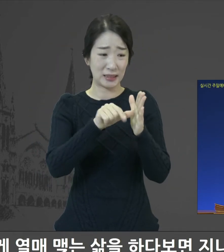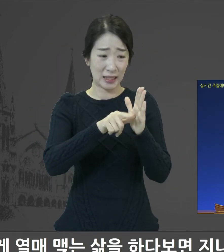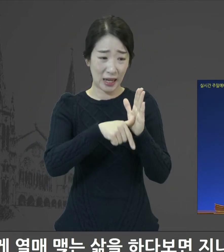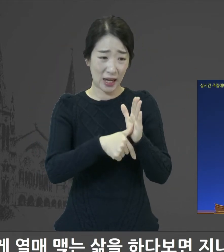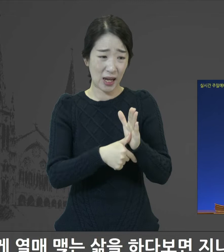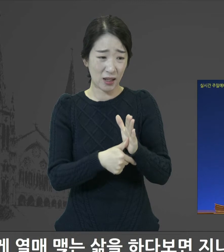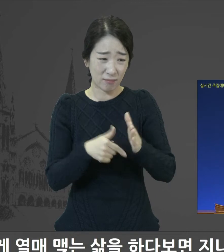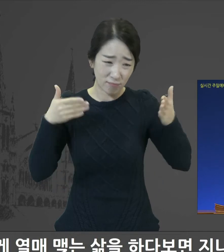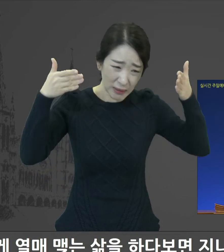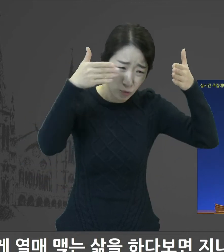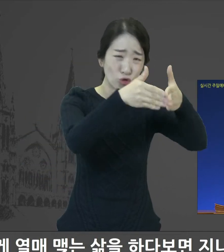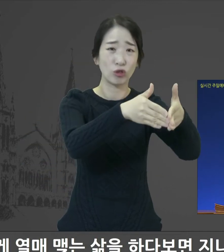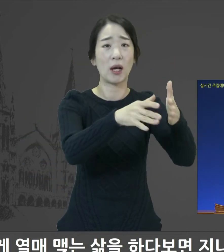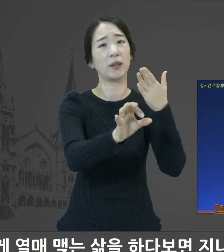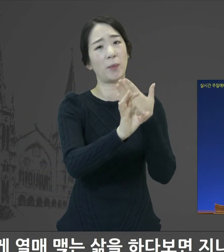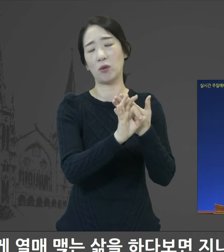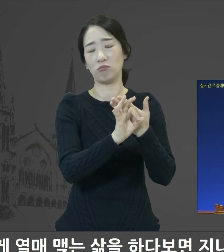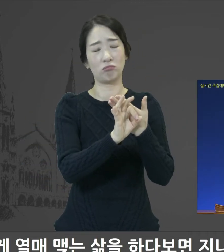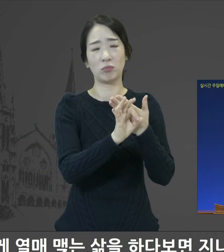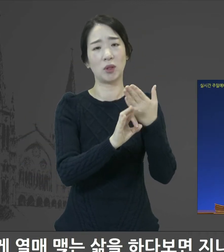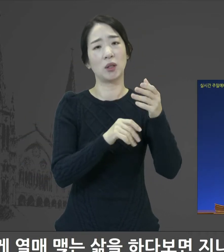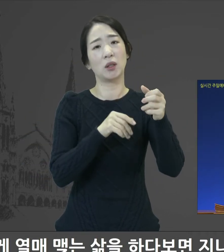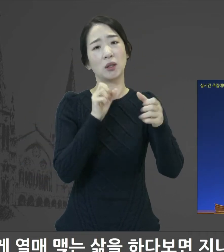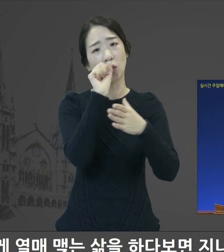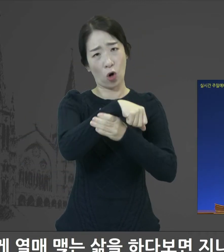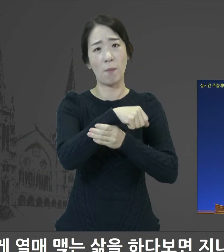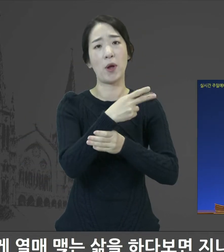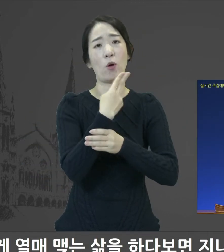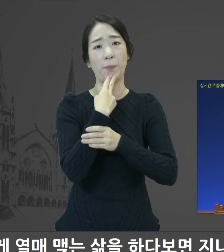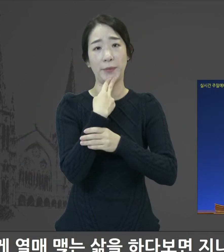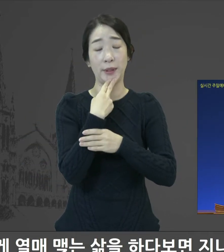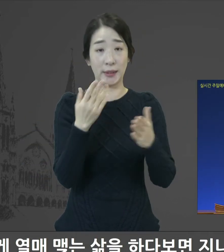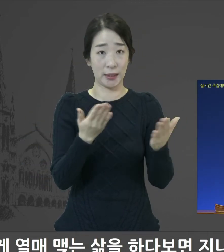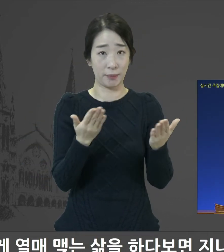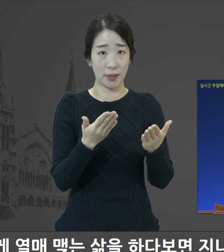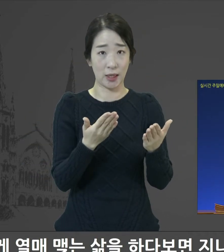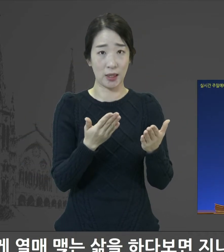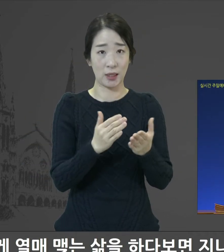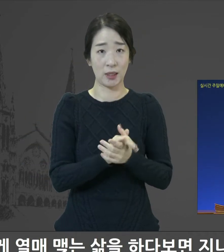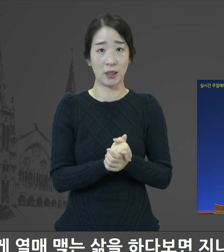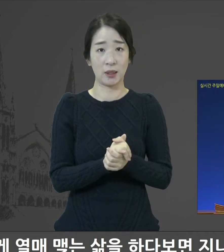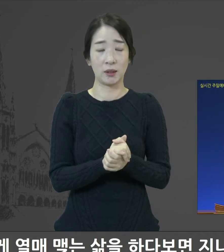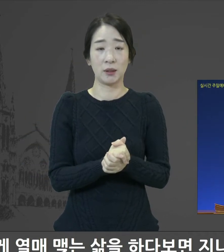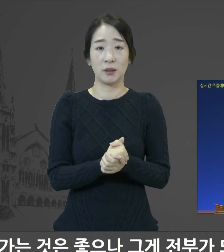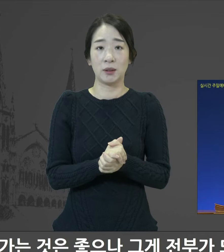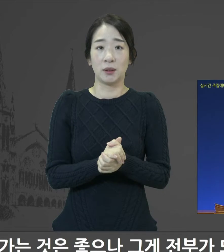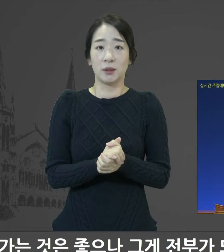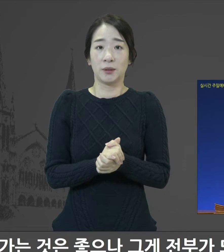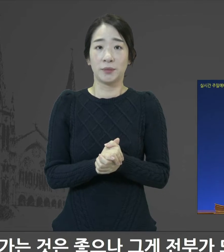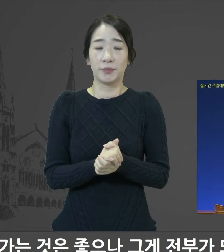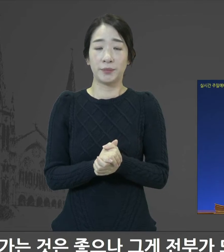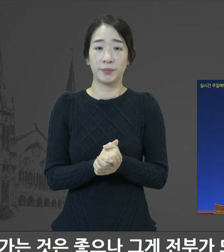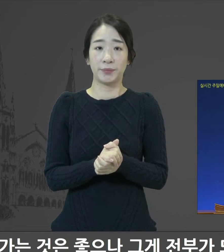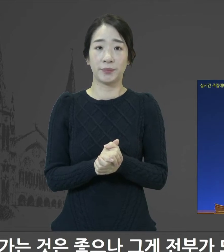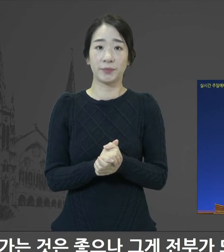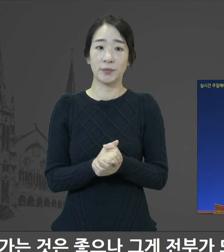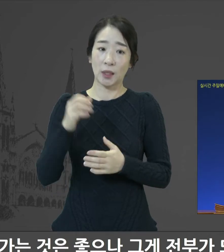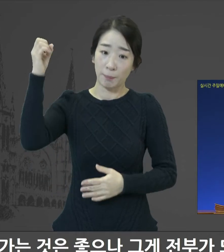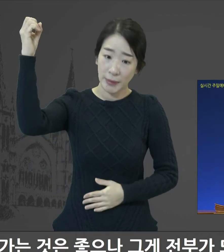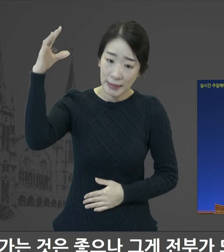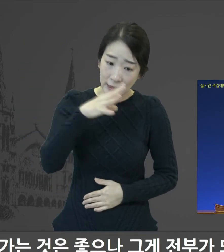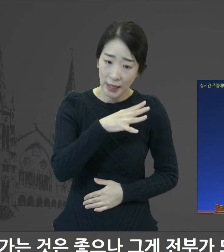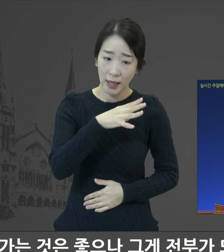모습으로 우리가 열매 없는 일에 빠져들 경우가 내 생각보다 많이 있다는 사실을 알아야 되는 거죠.